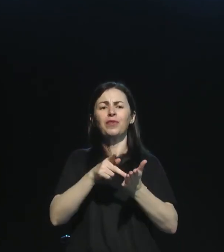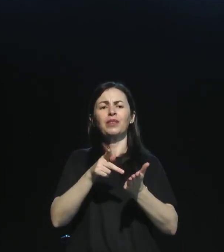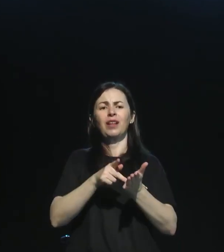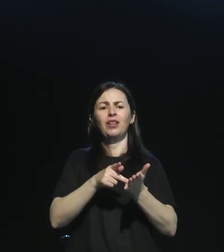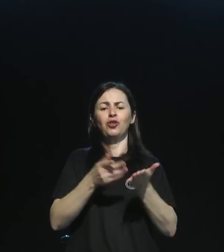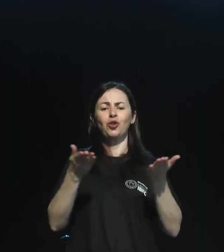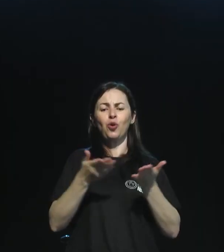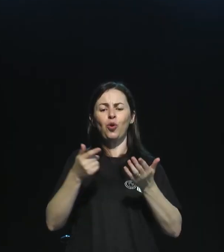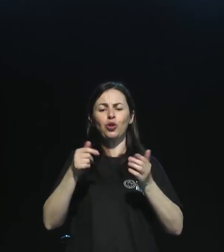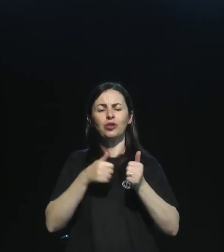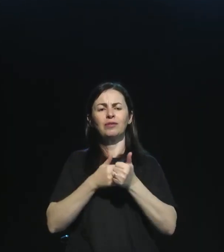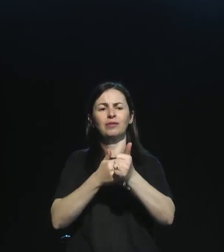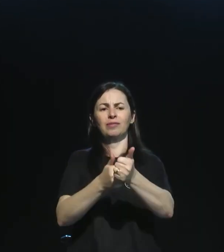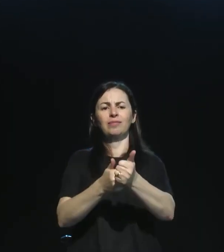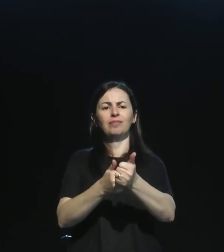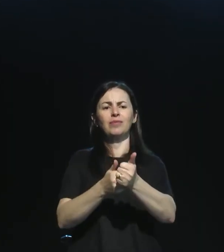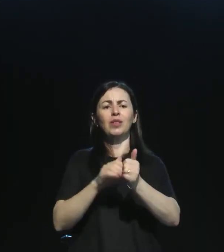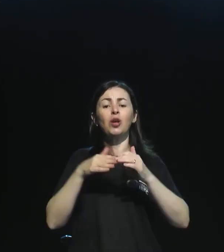está vivendo?